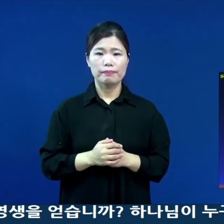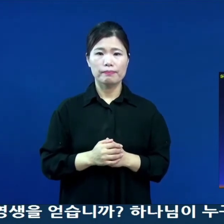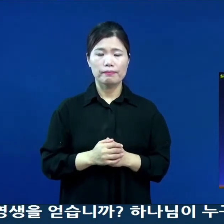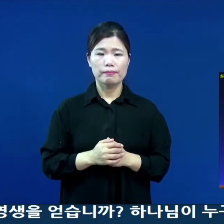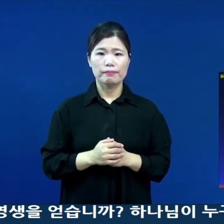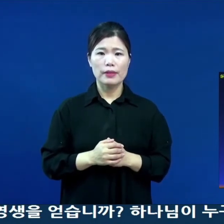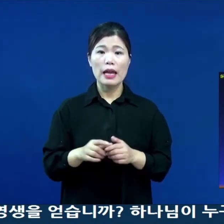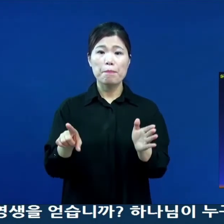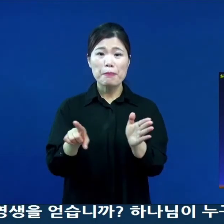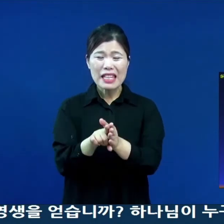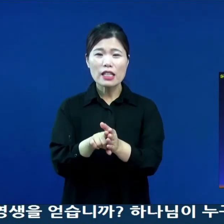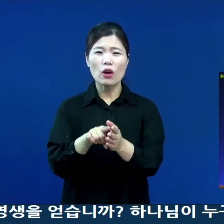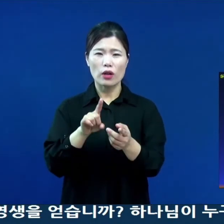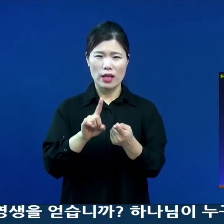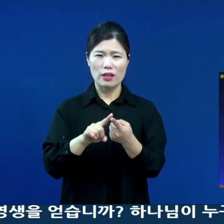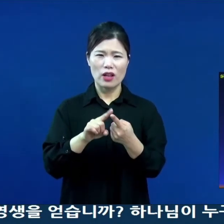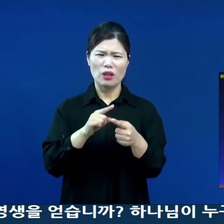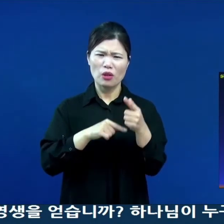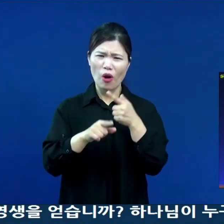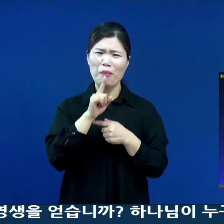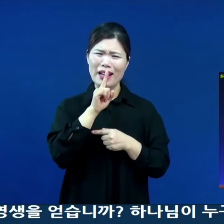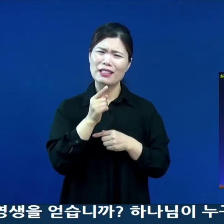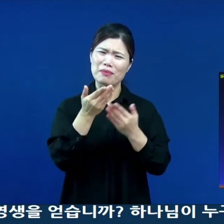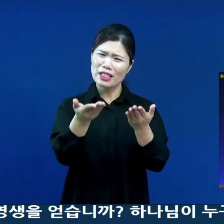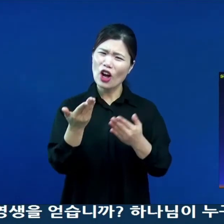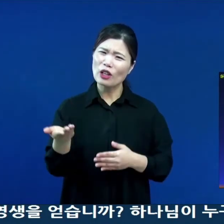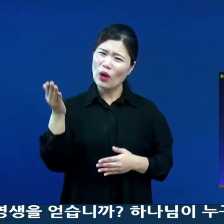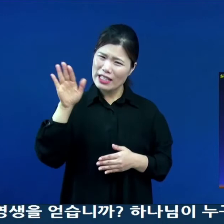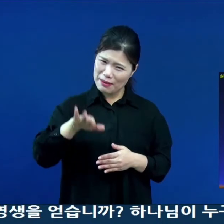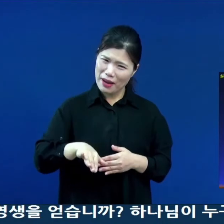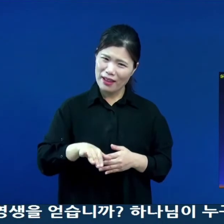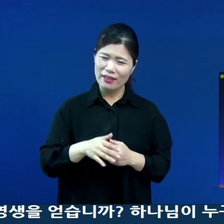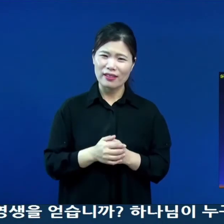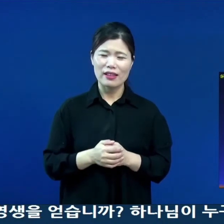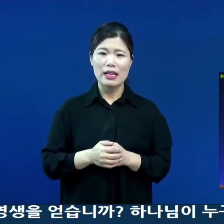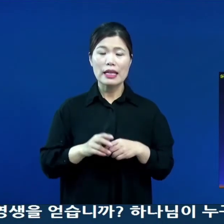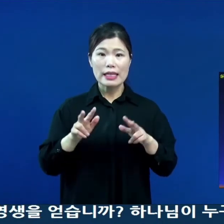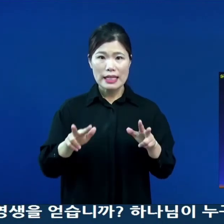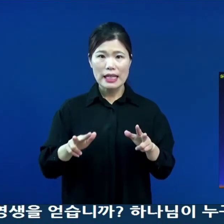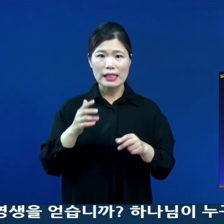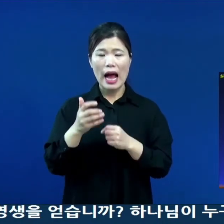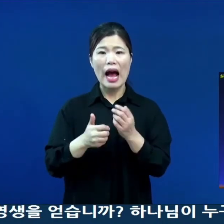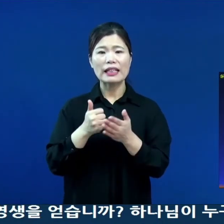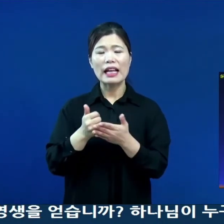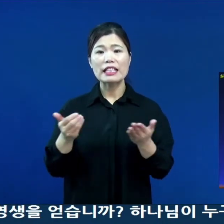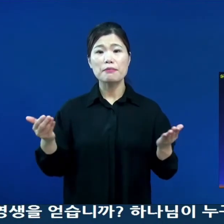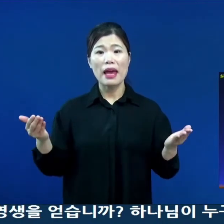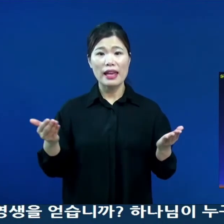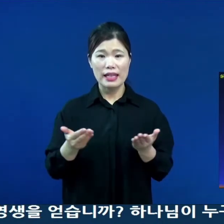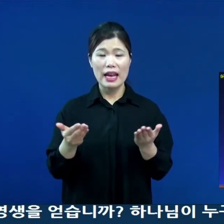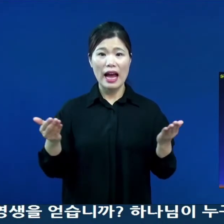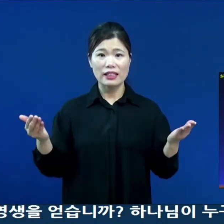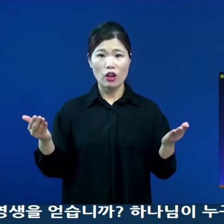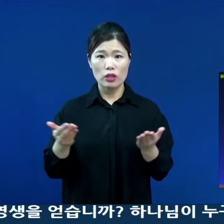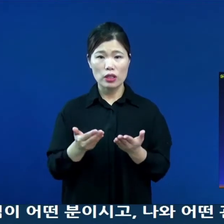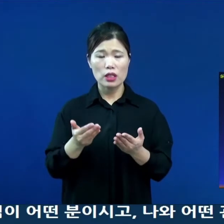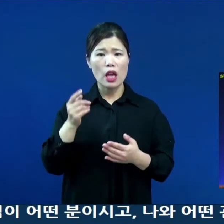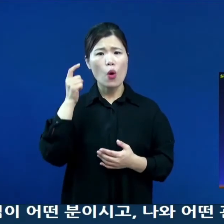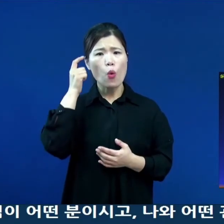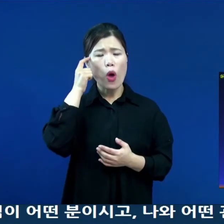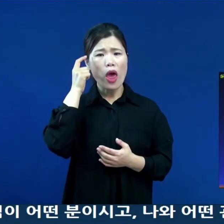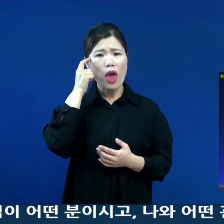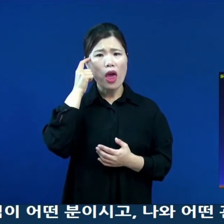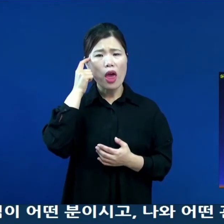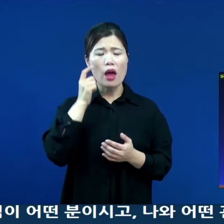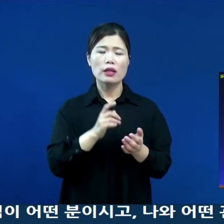이 믿는 것에 대해서는 더 다뤄야 되는데 오늘은 이제 하나님의 일을 하는 것이 왜